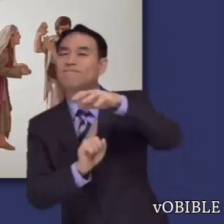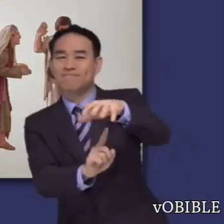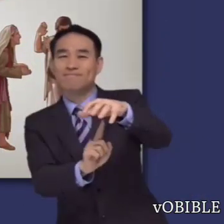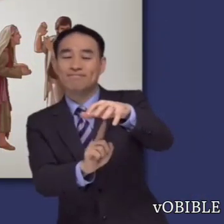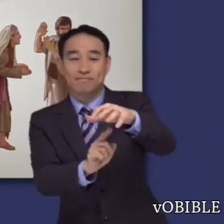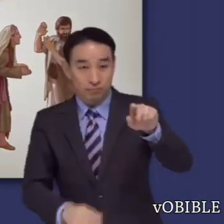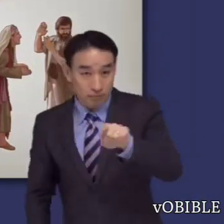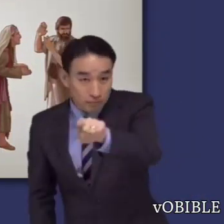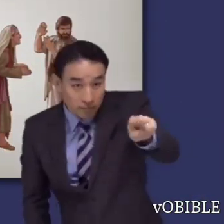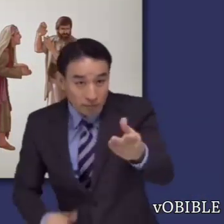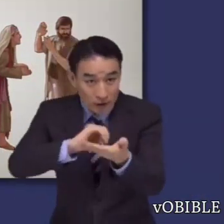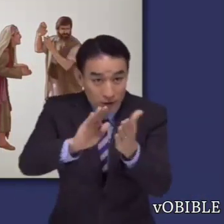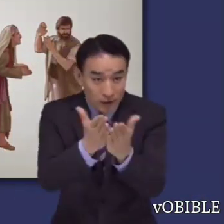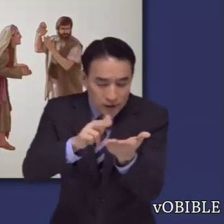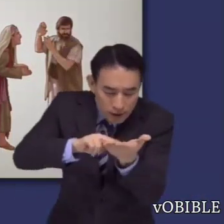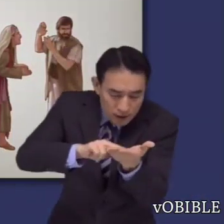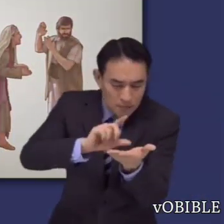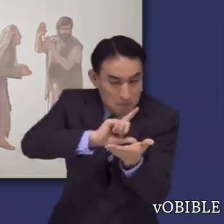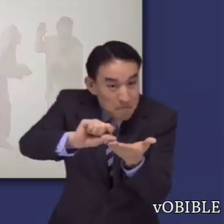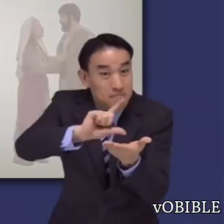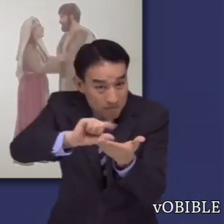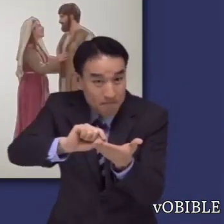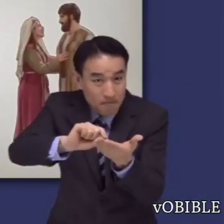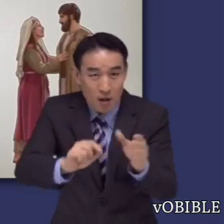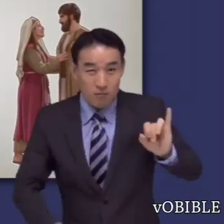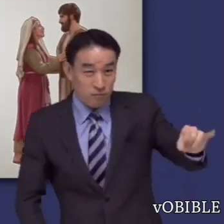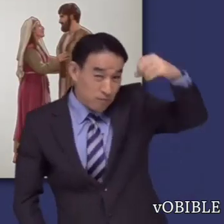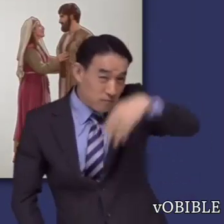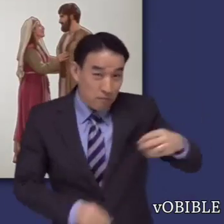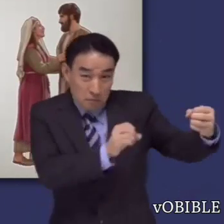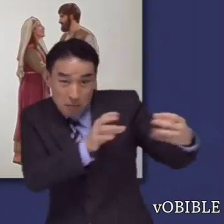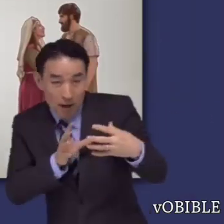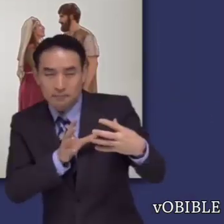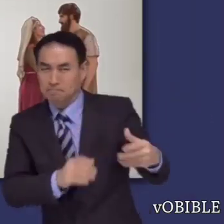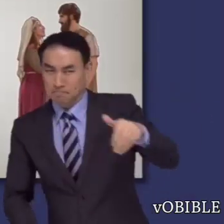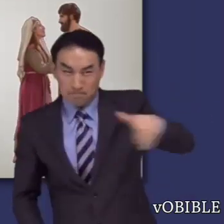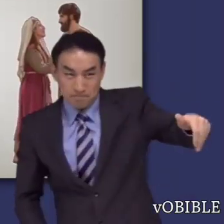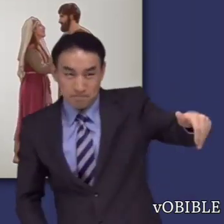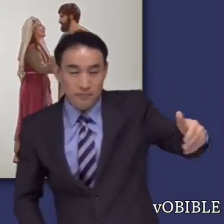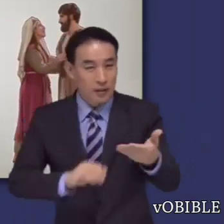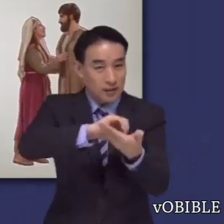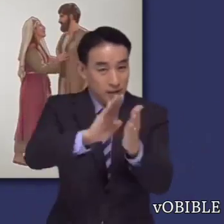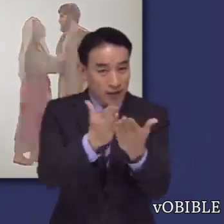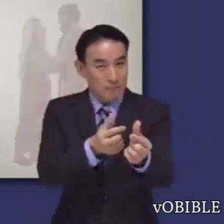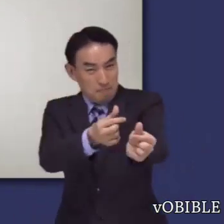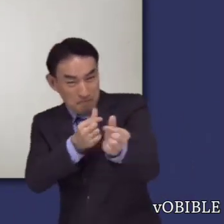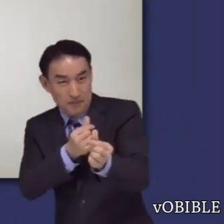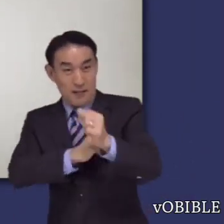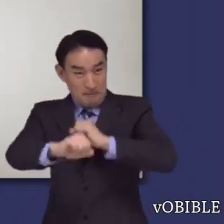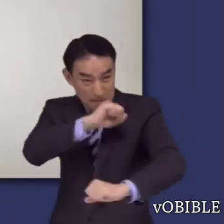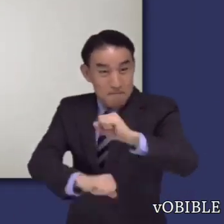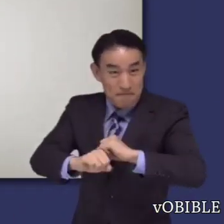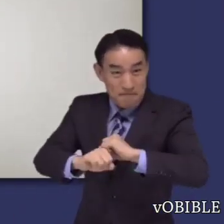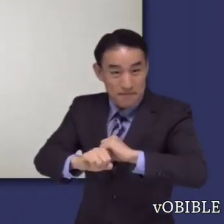错误教义、恶习和不良态度等根深蒂固的事物，这些事物与上帝的智慧相